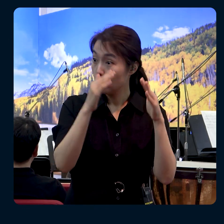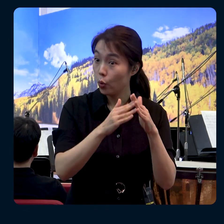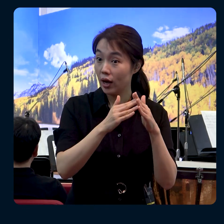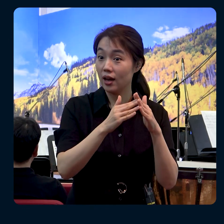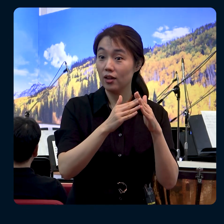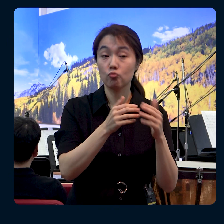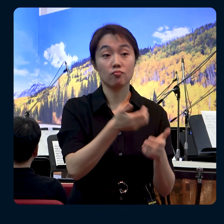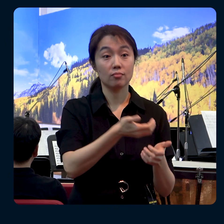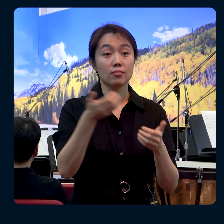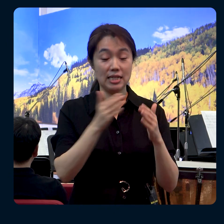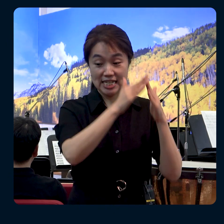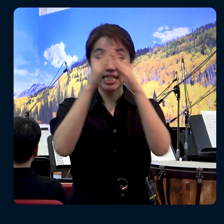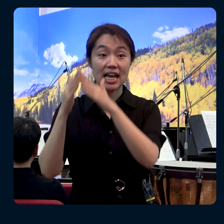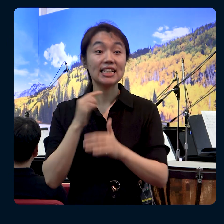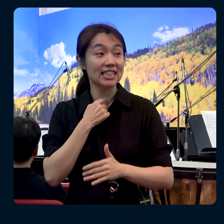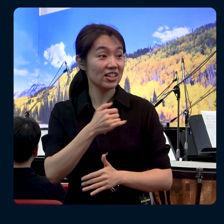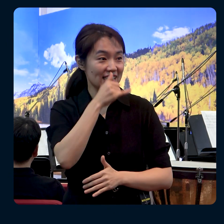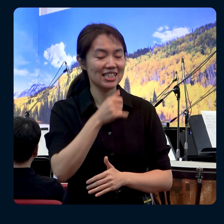여긴 강 건너갔잖아요.